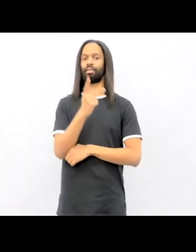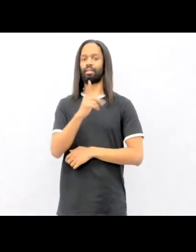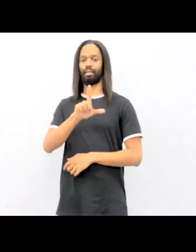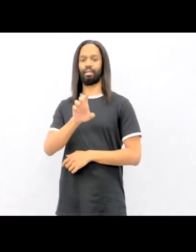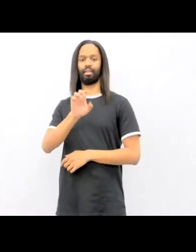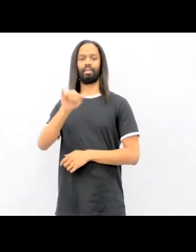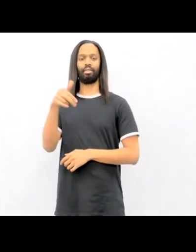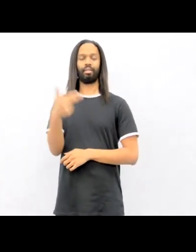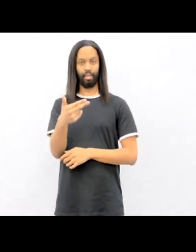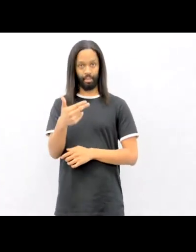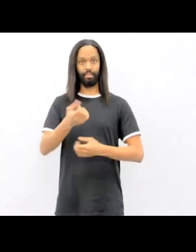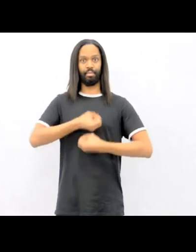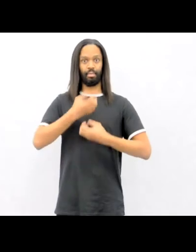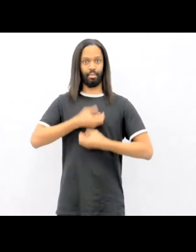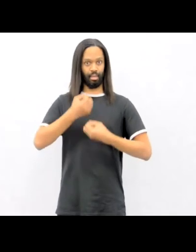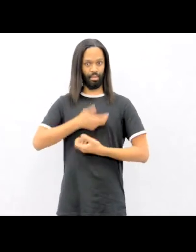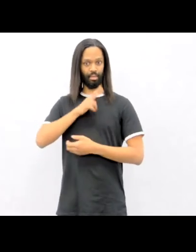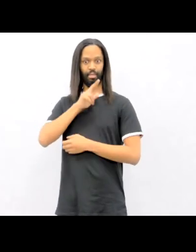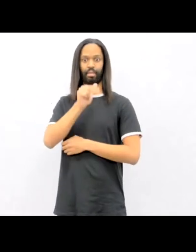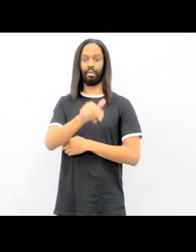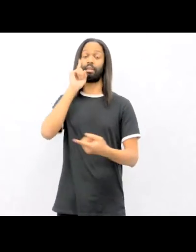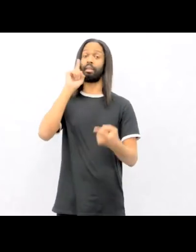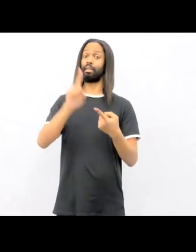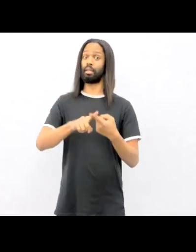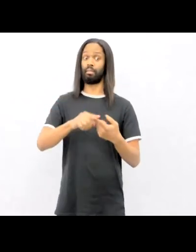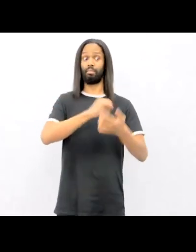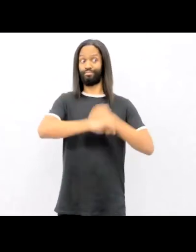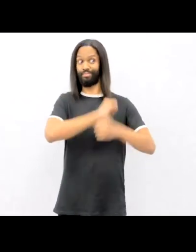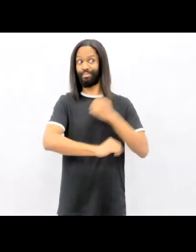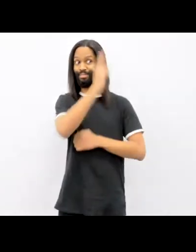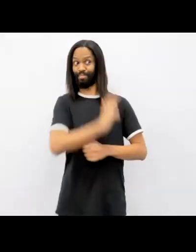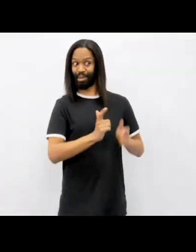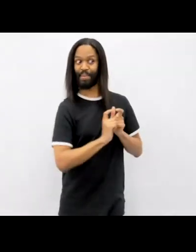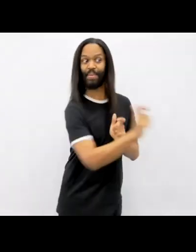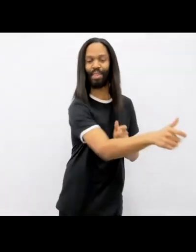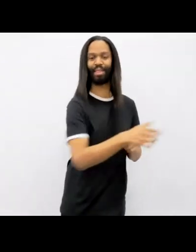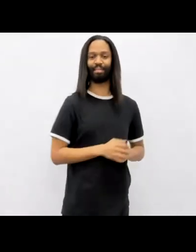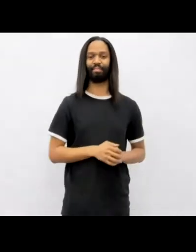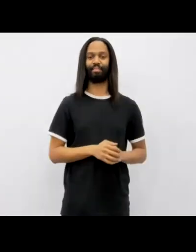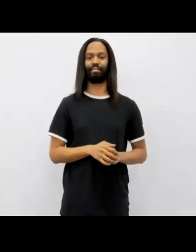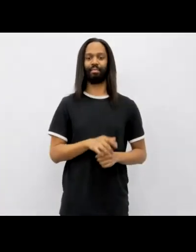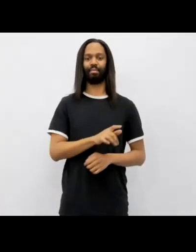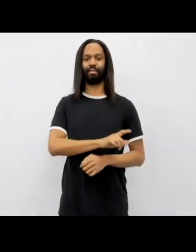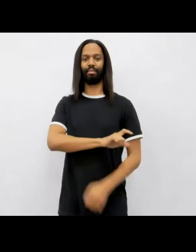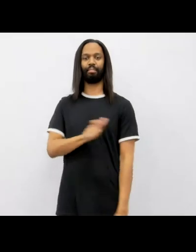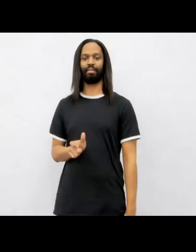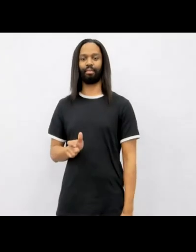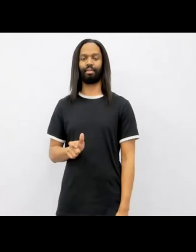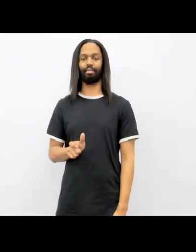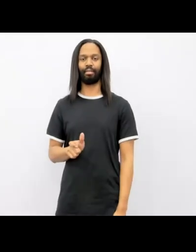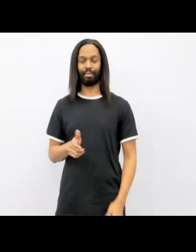sur le lancement justement de cette opération. Une deuxième partie qui sera, qui concernera plus